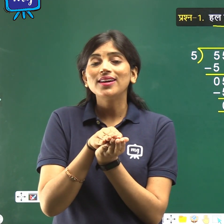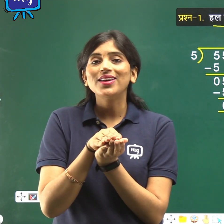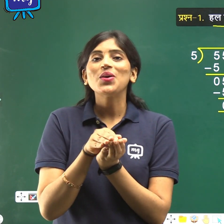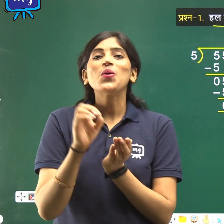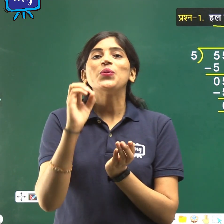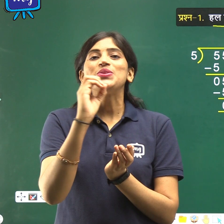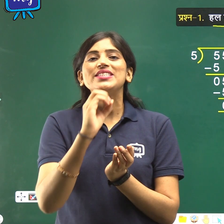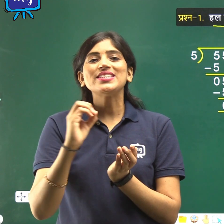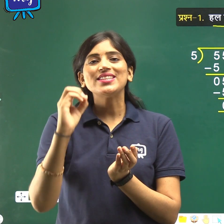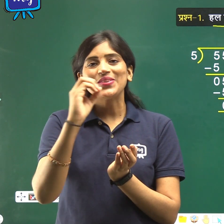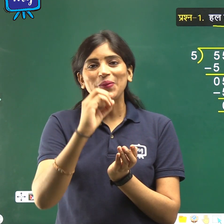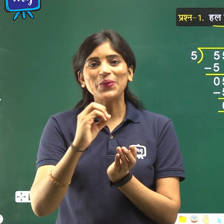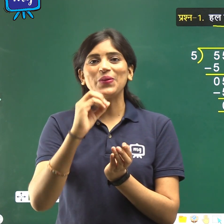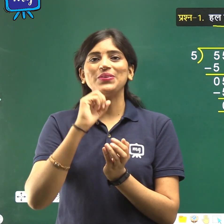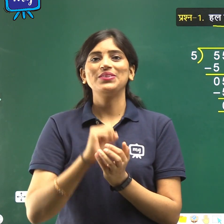0।